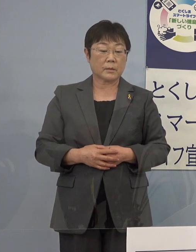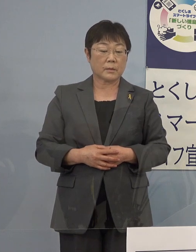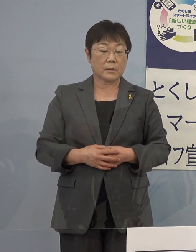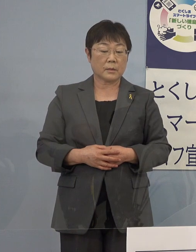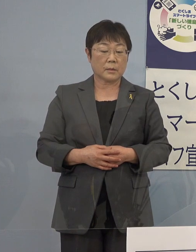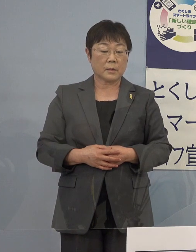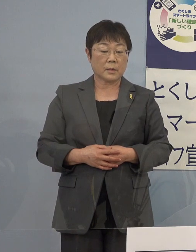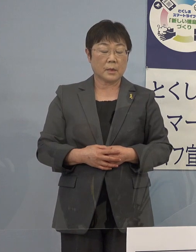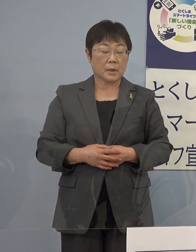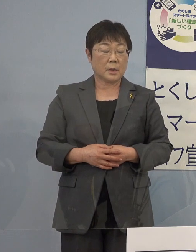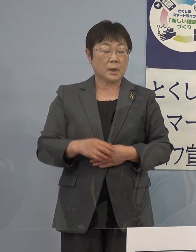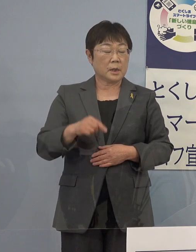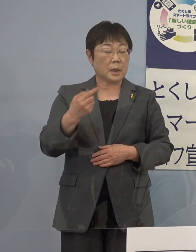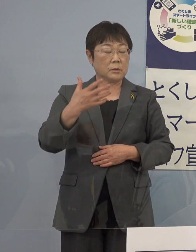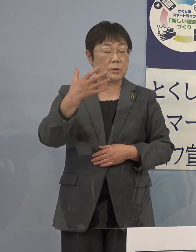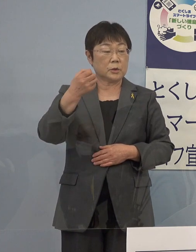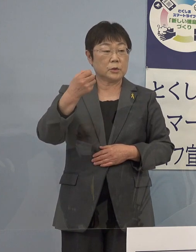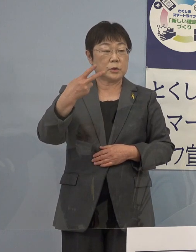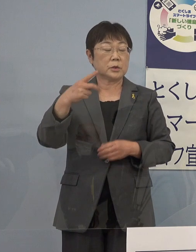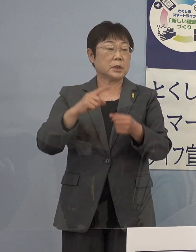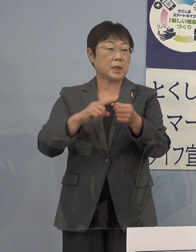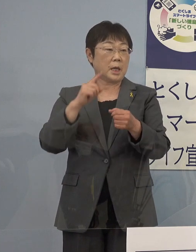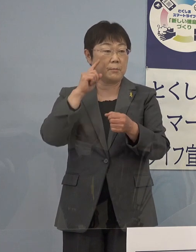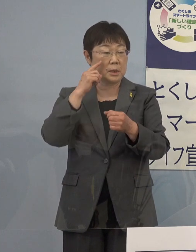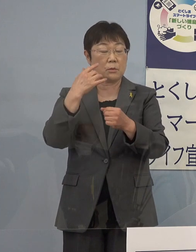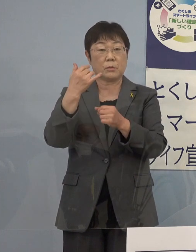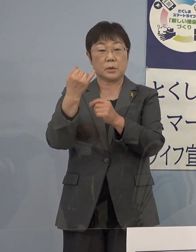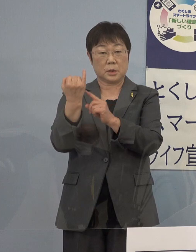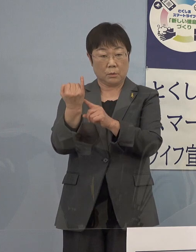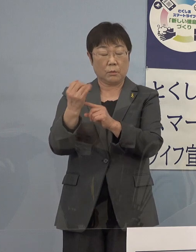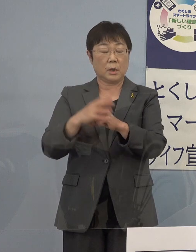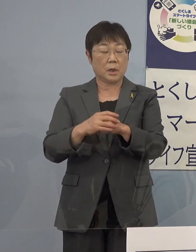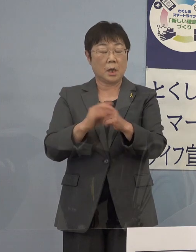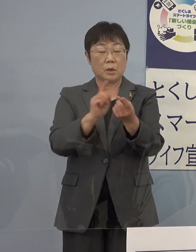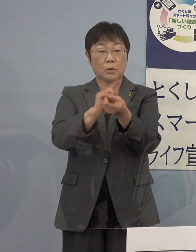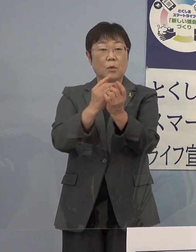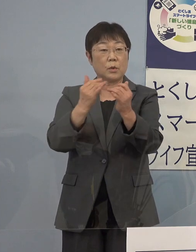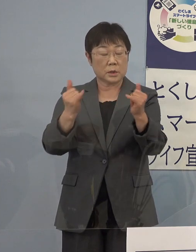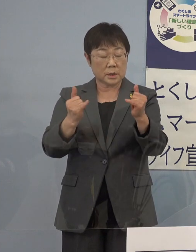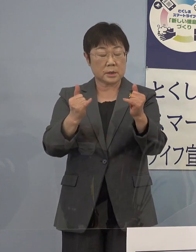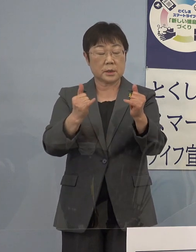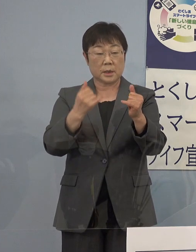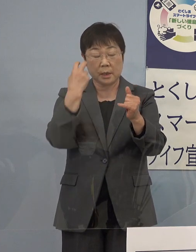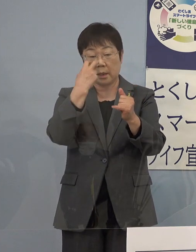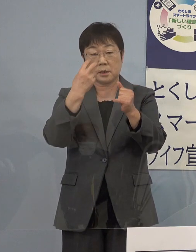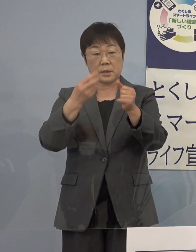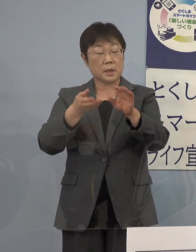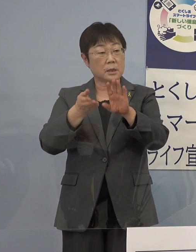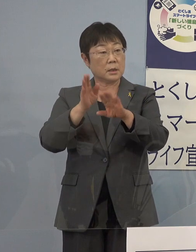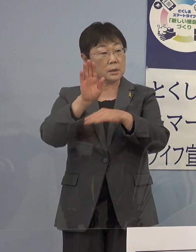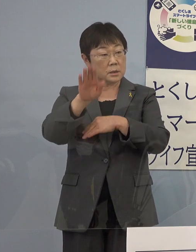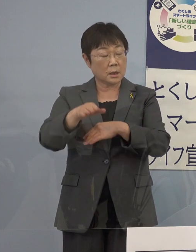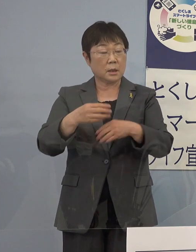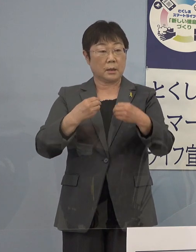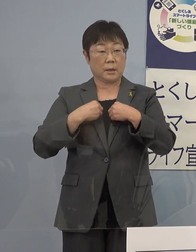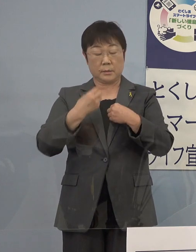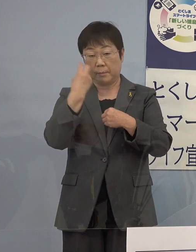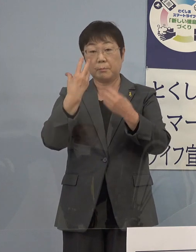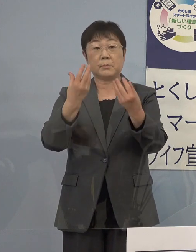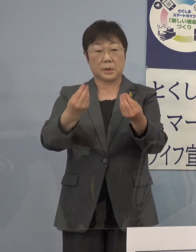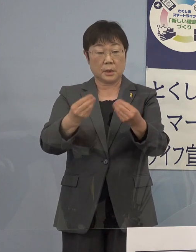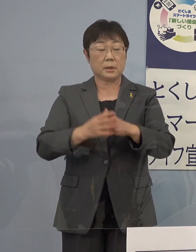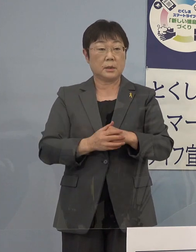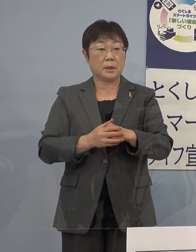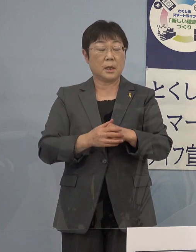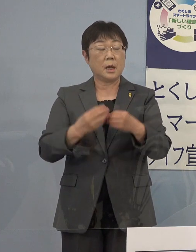どの2年目の方なんですけれども、はい、まあ、濃厚接触者として検査して感染が確認されたということですね。で、